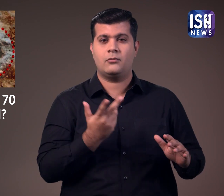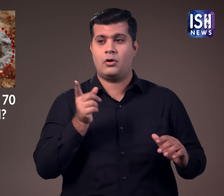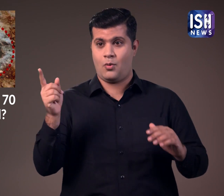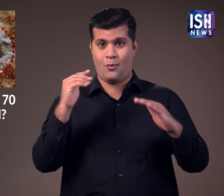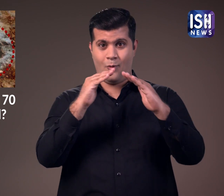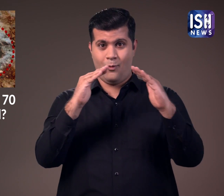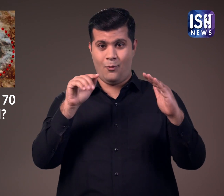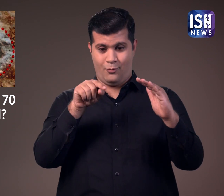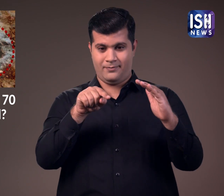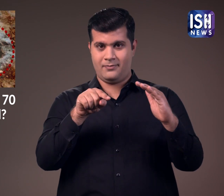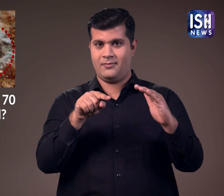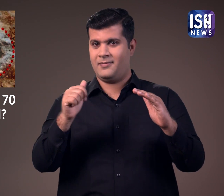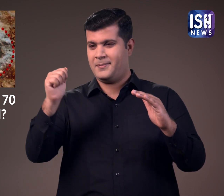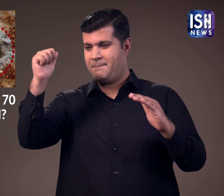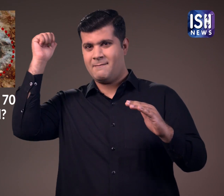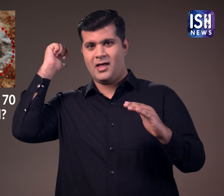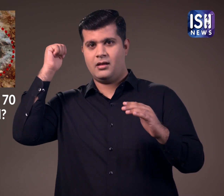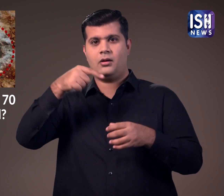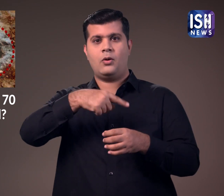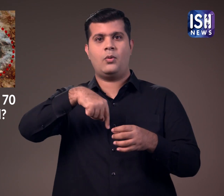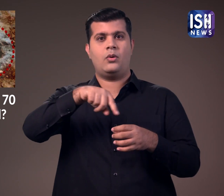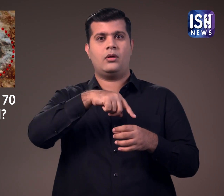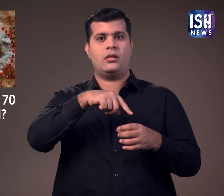जो उसके घर के पिछवाडे में स्थे थे